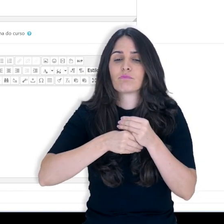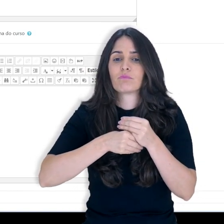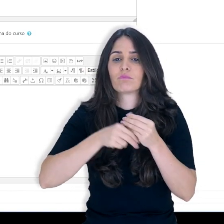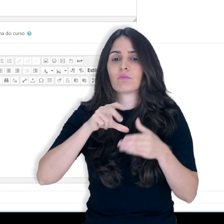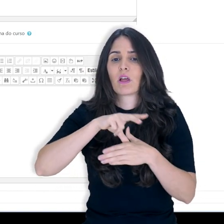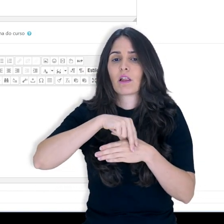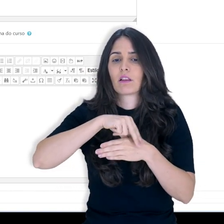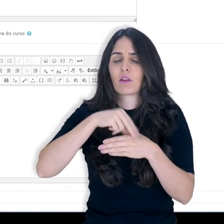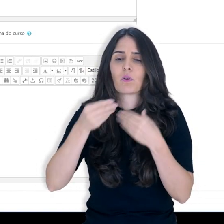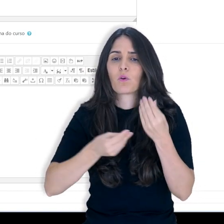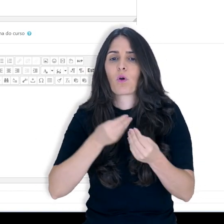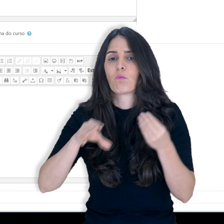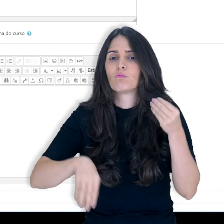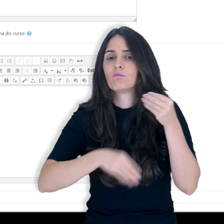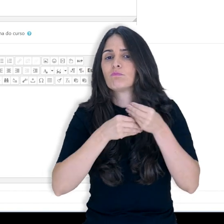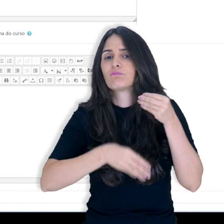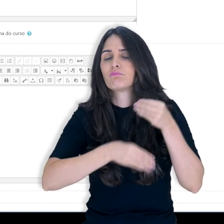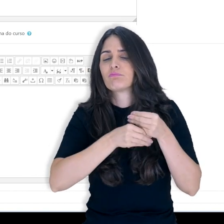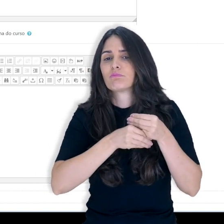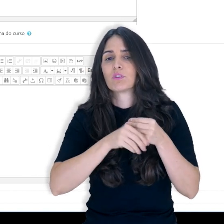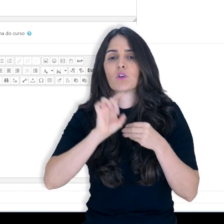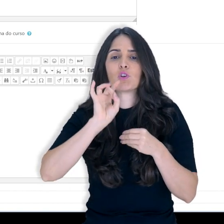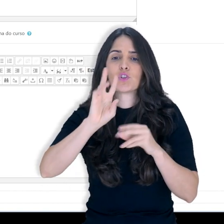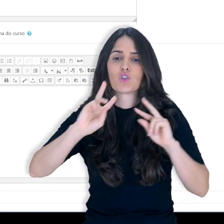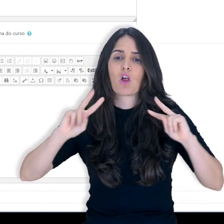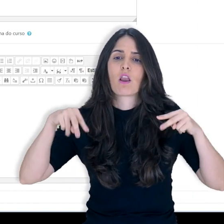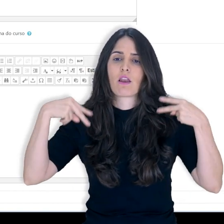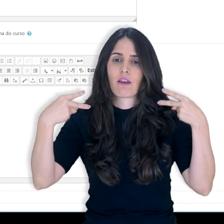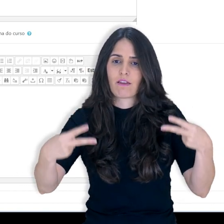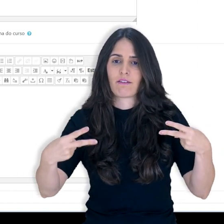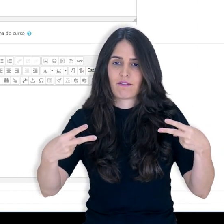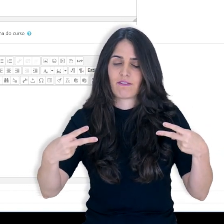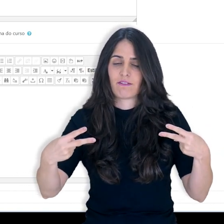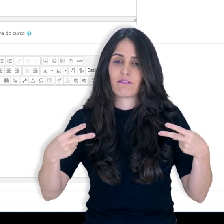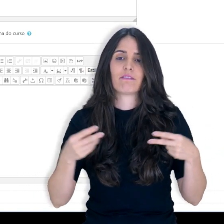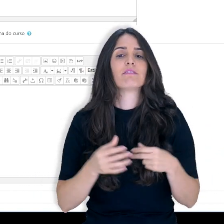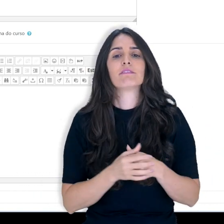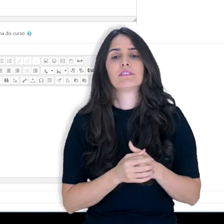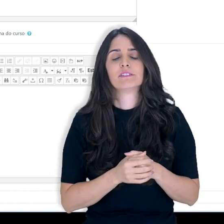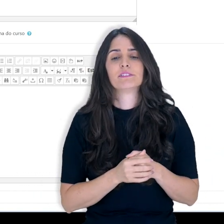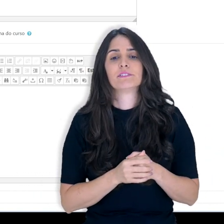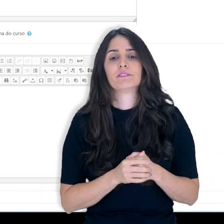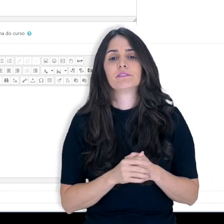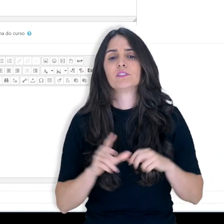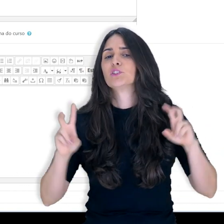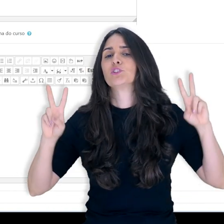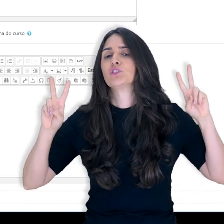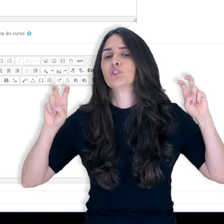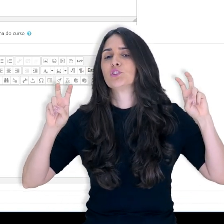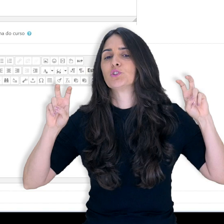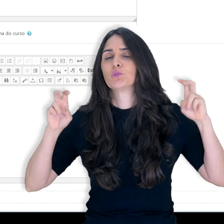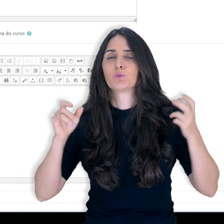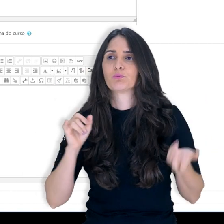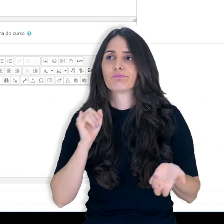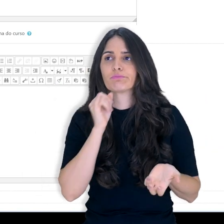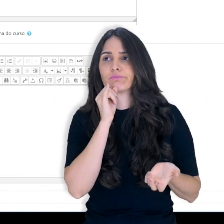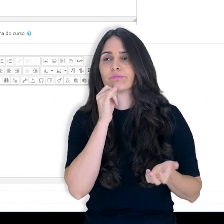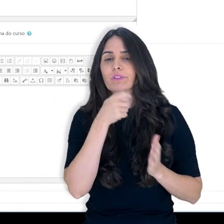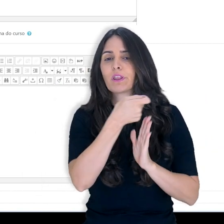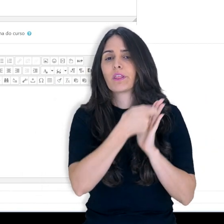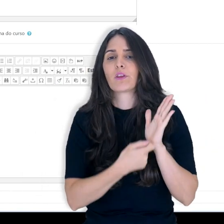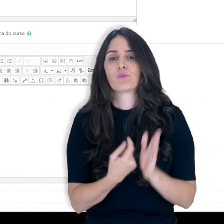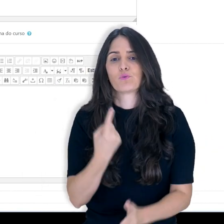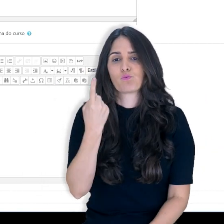consigo inserir o arquivo e sim um link para este arquivo então eu vou dar um título por exemplo